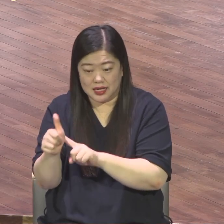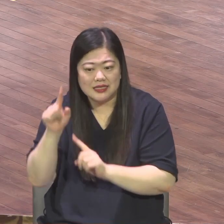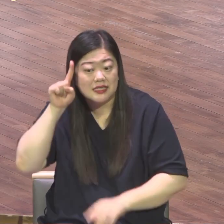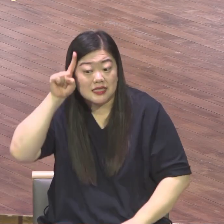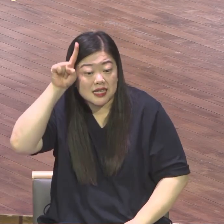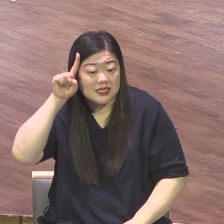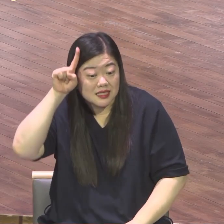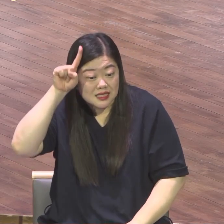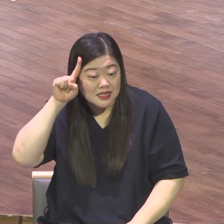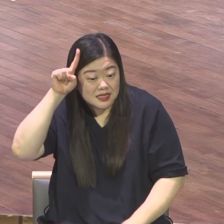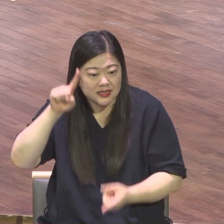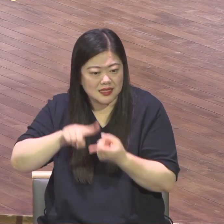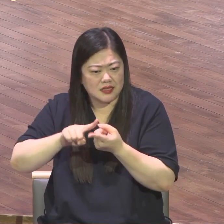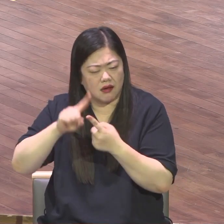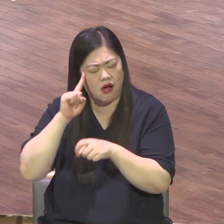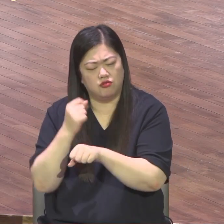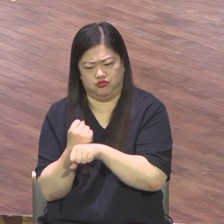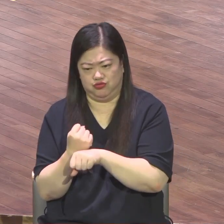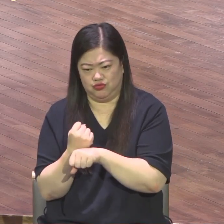박사가